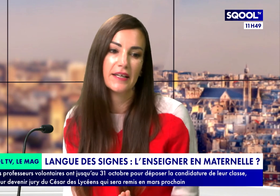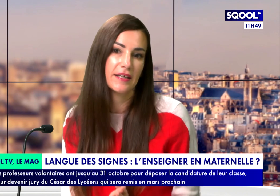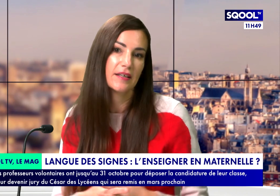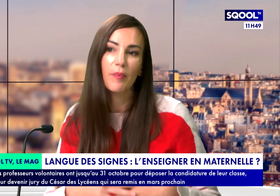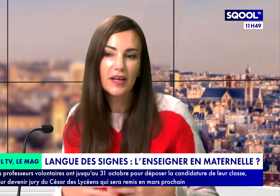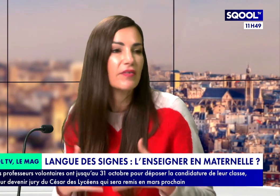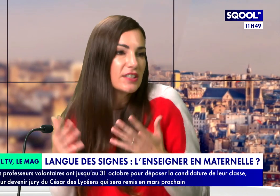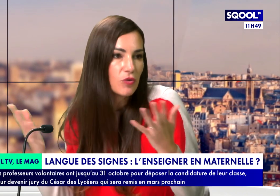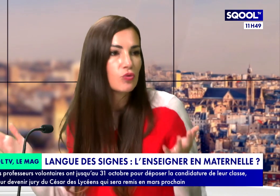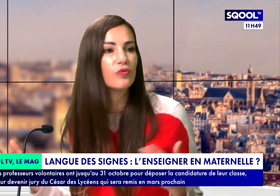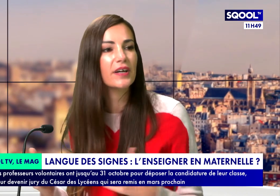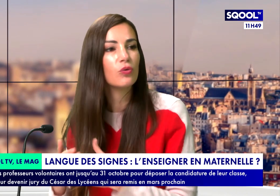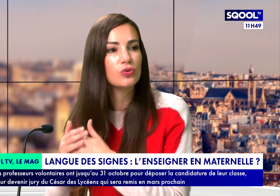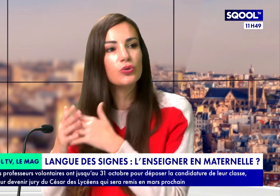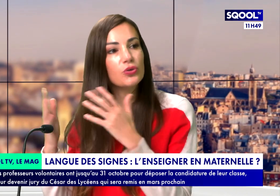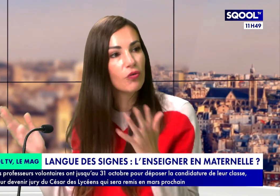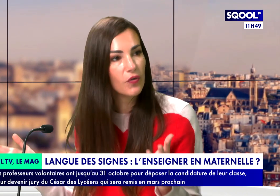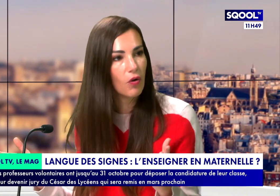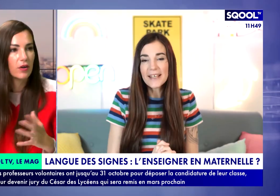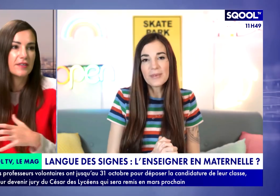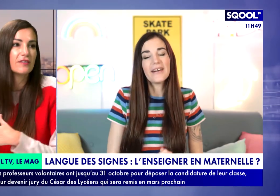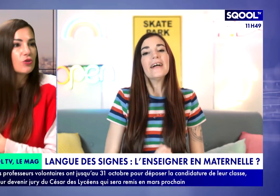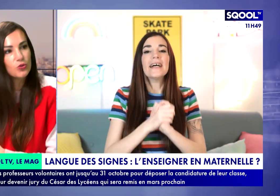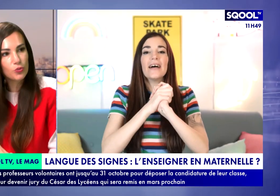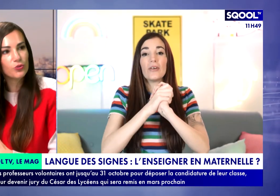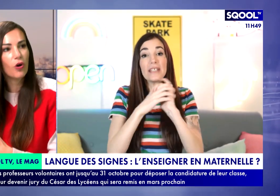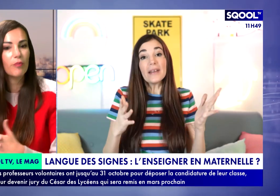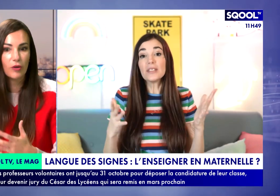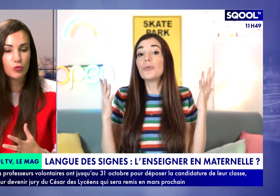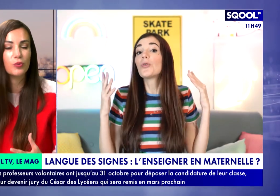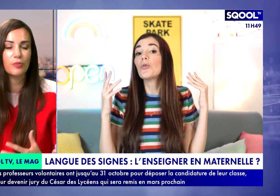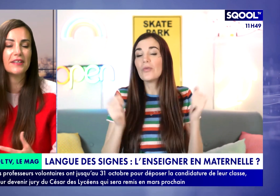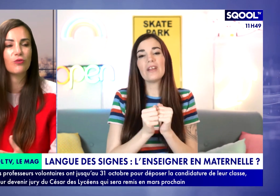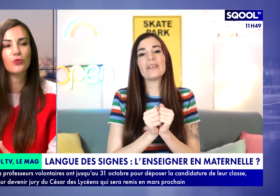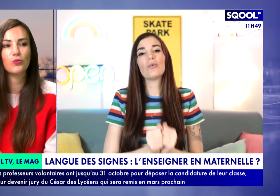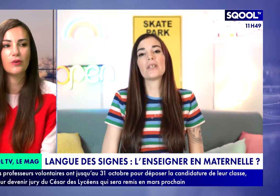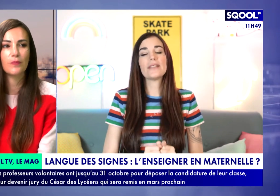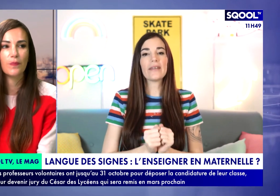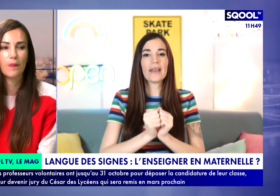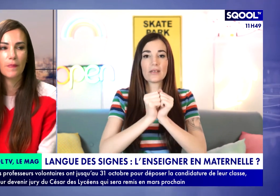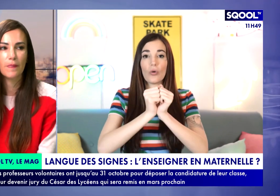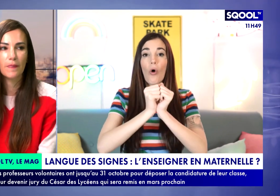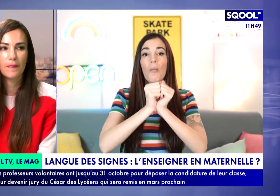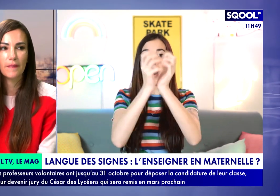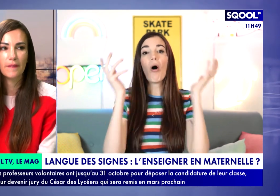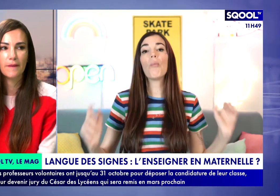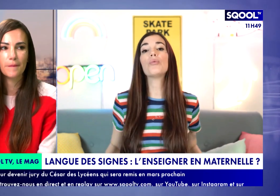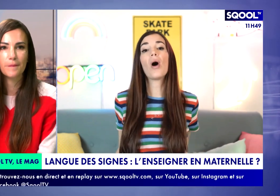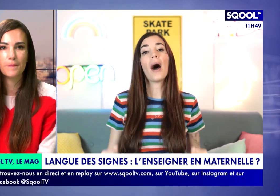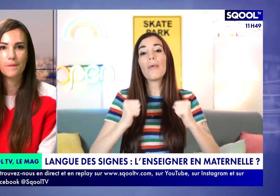après, effectivement, de l'ouvrir aux autres enfants, c'est dans un second temps, mais en tout premier, les enfants sourds. Je trouvais des expériences qui étaient menées dans certaines écoles